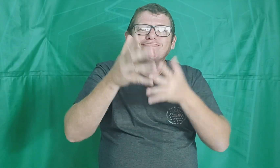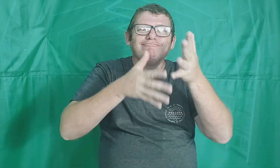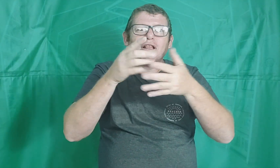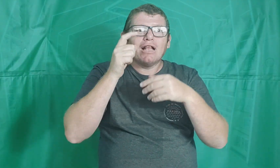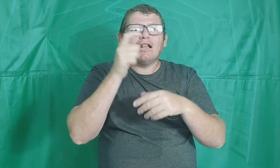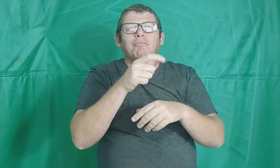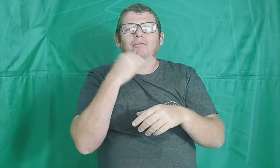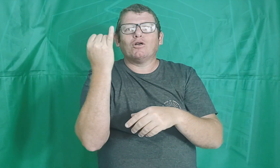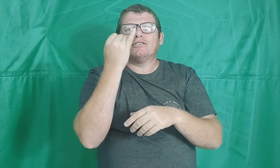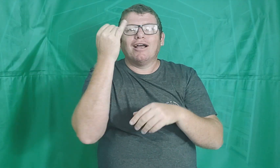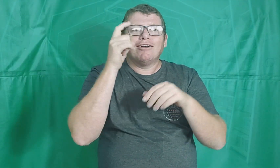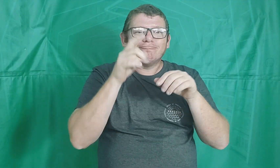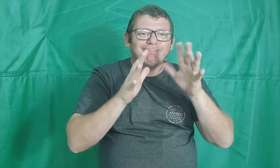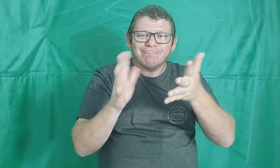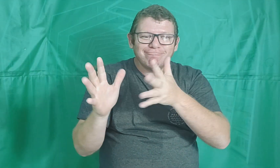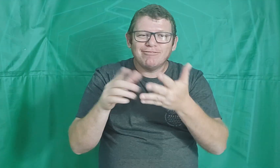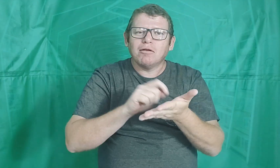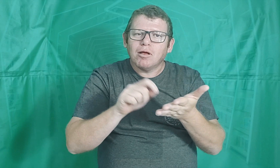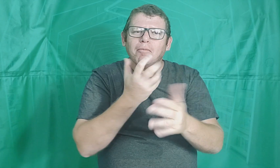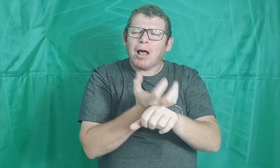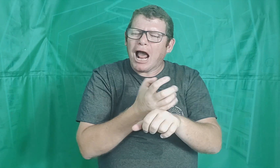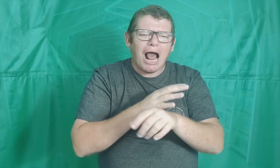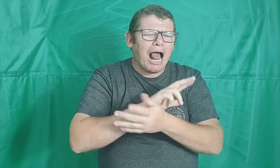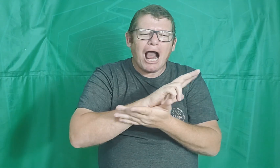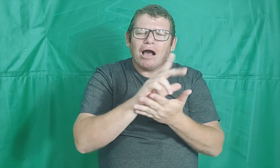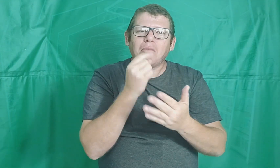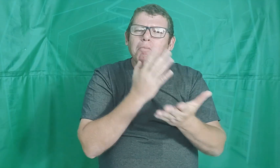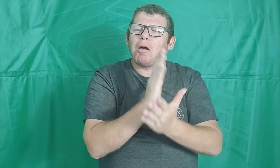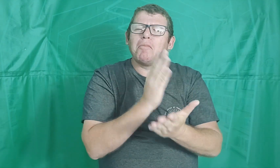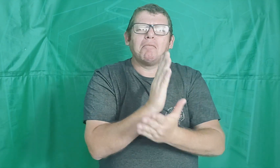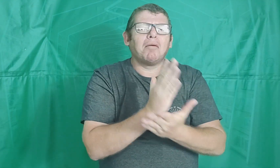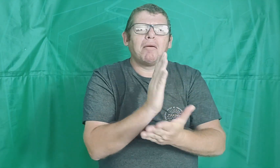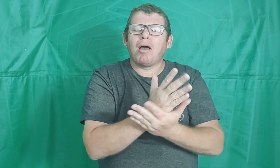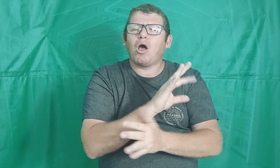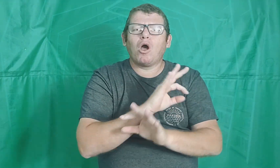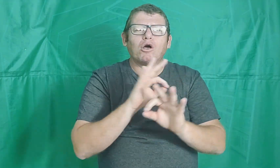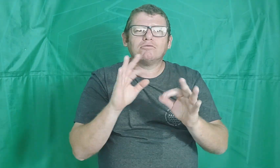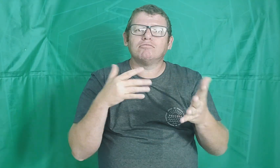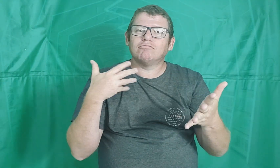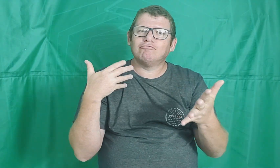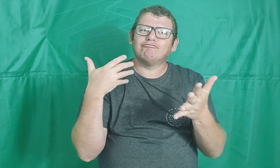vida. Consegui passar em todas as disciplinas e concluir o ensino.